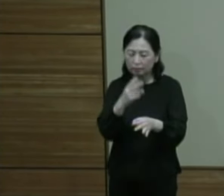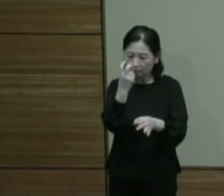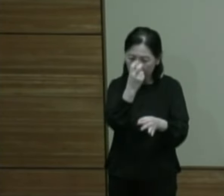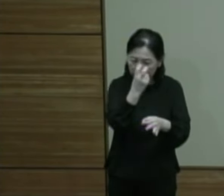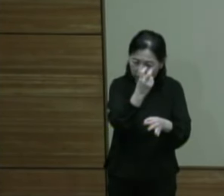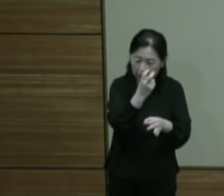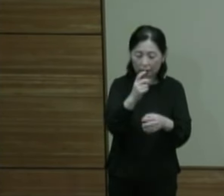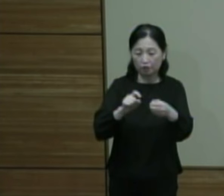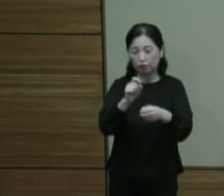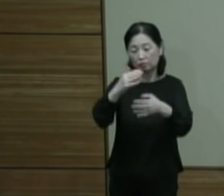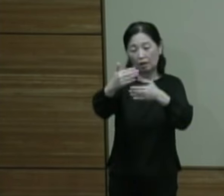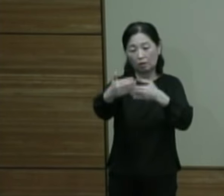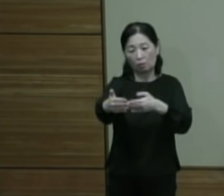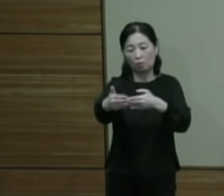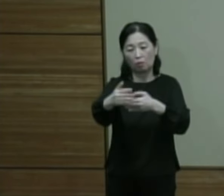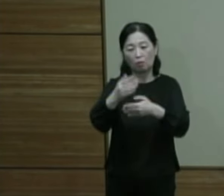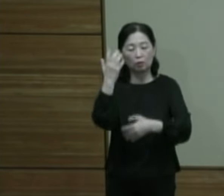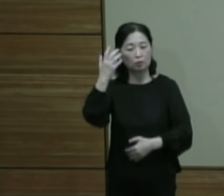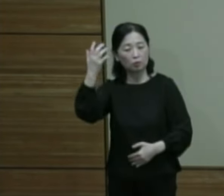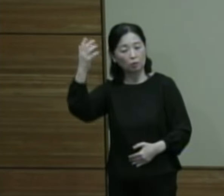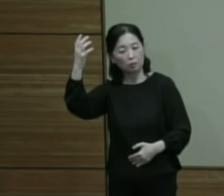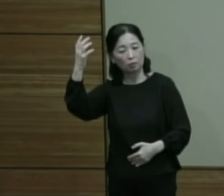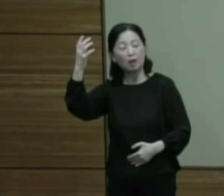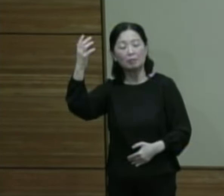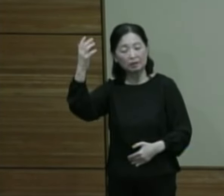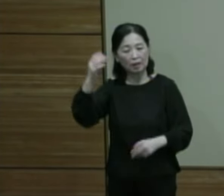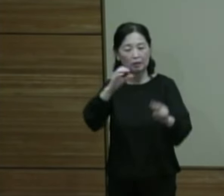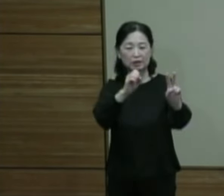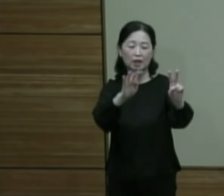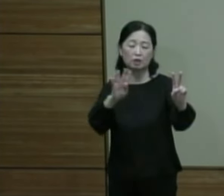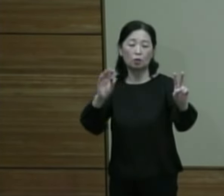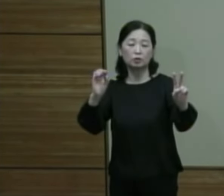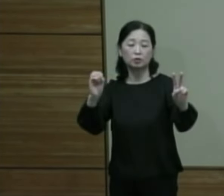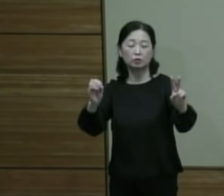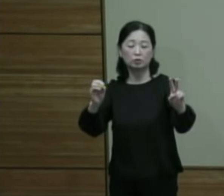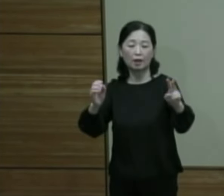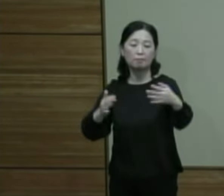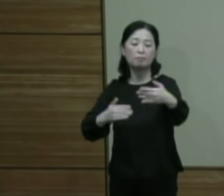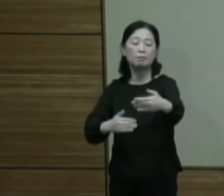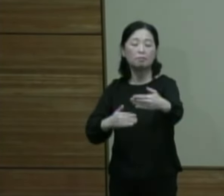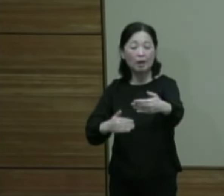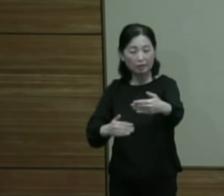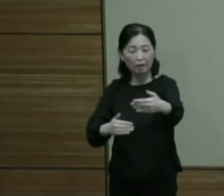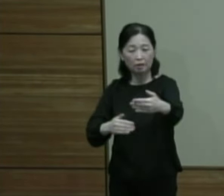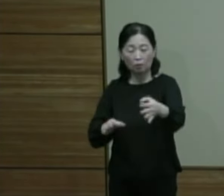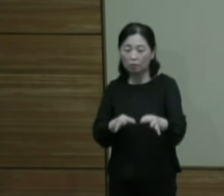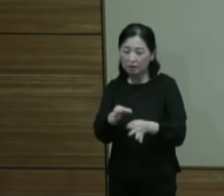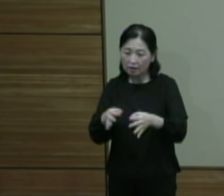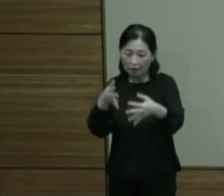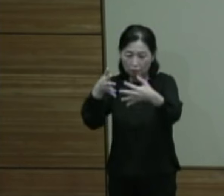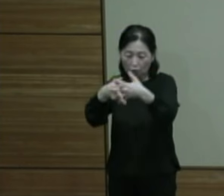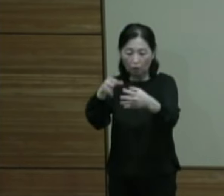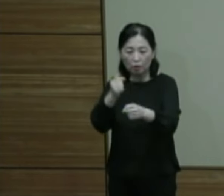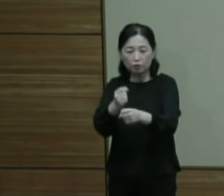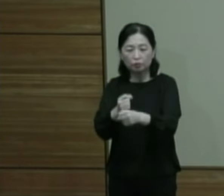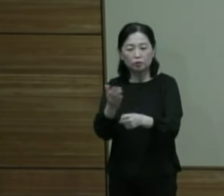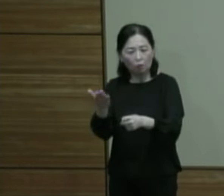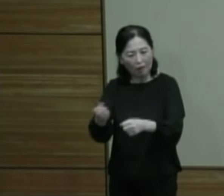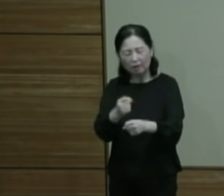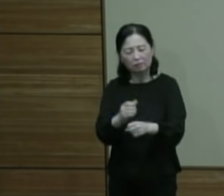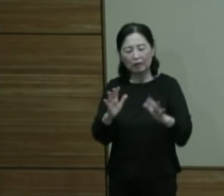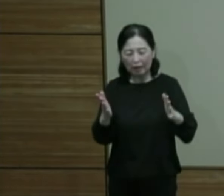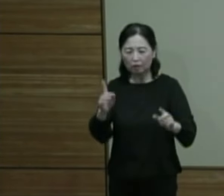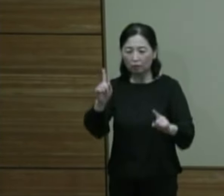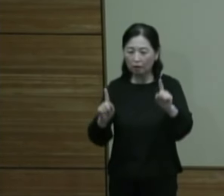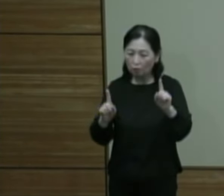計をいたしましたけれども、2040年までの、財政見通しを作るのか作らないのか、そういうような議論も、